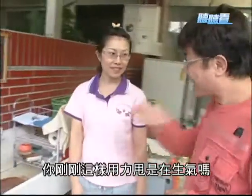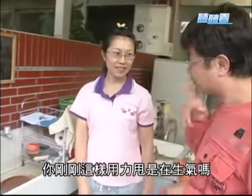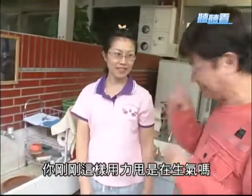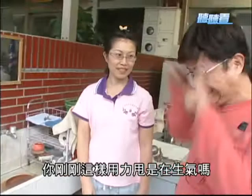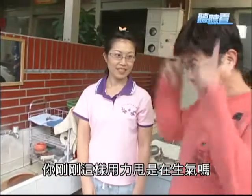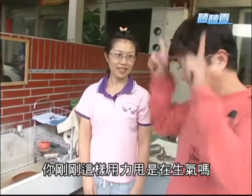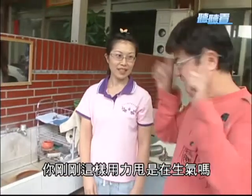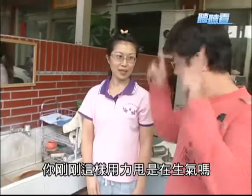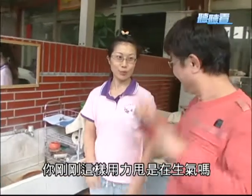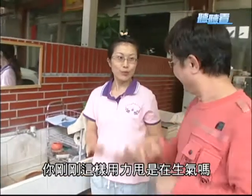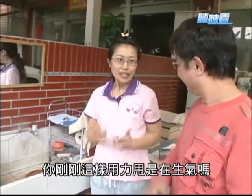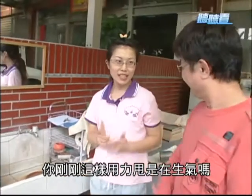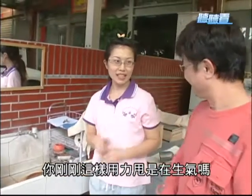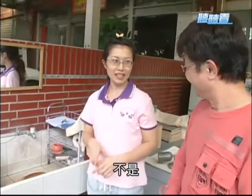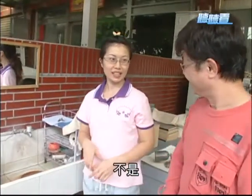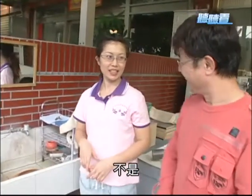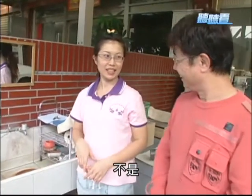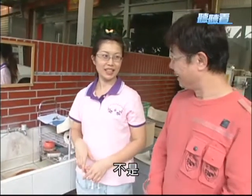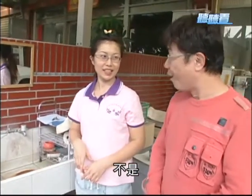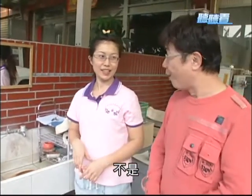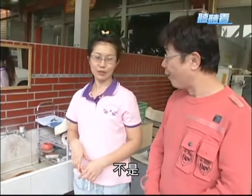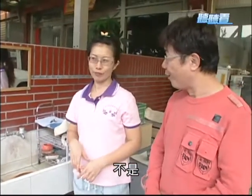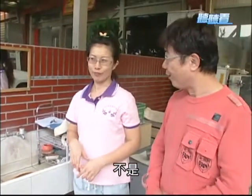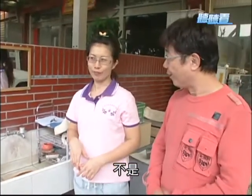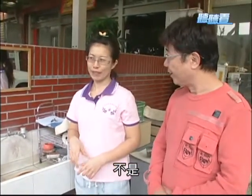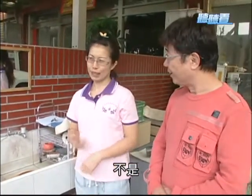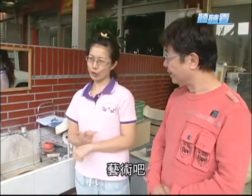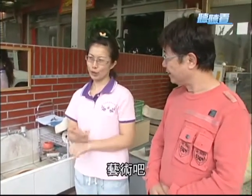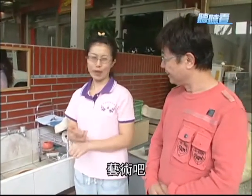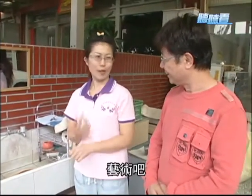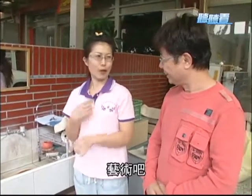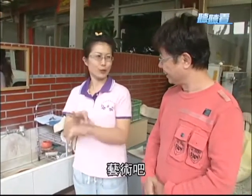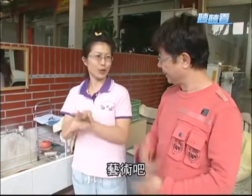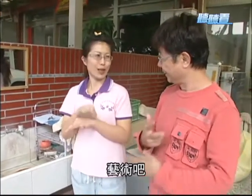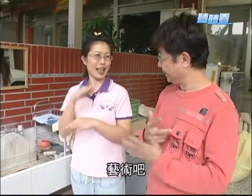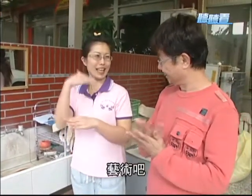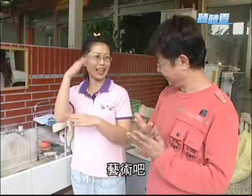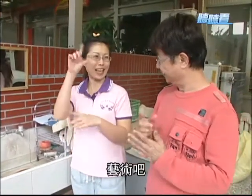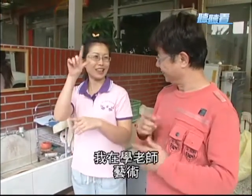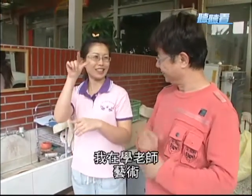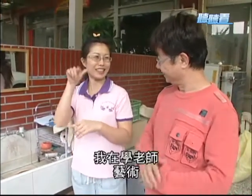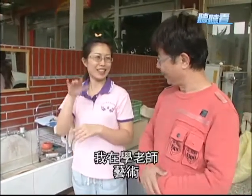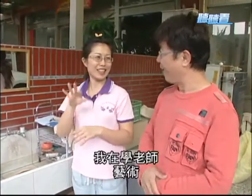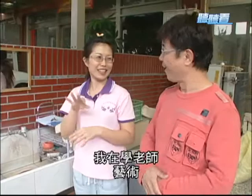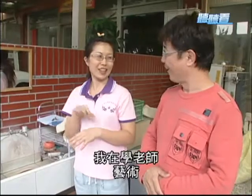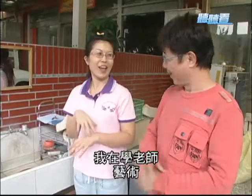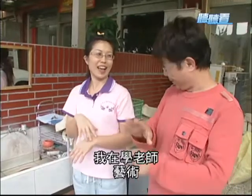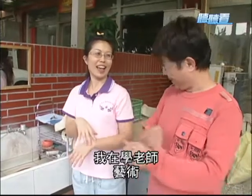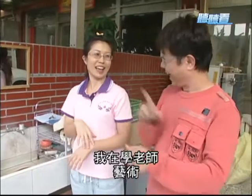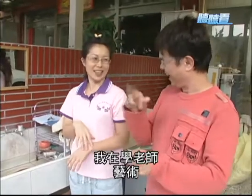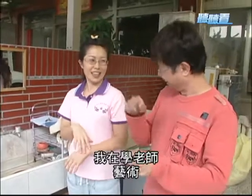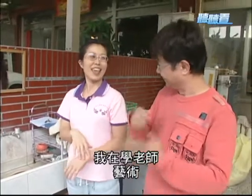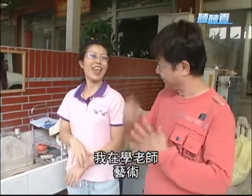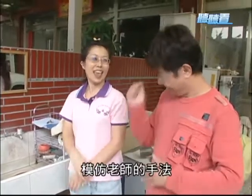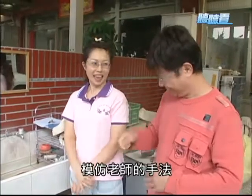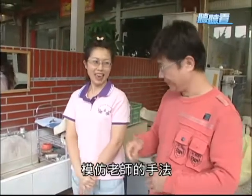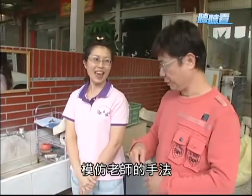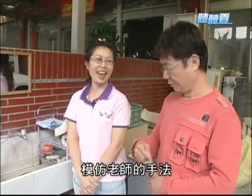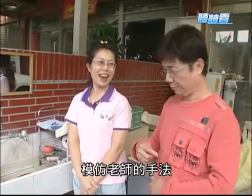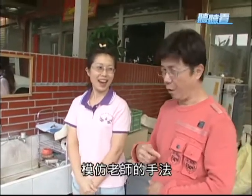力甩，是在生气吗？ 不是。 哦。 艺术吧，我在学老师。 哦，模仿老师的手法。